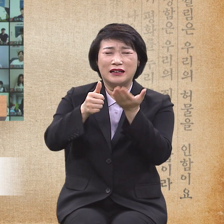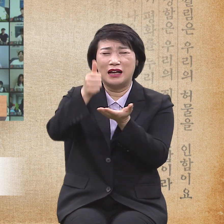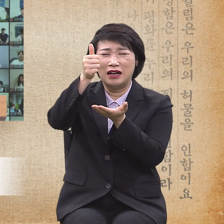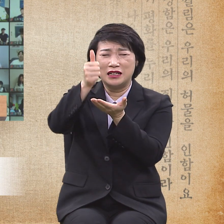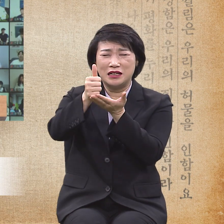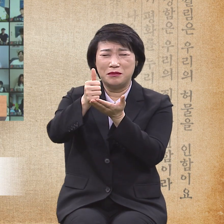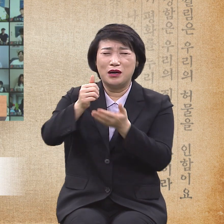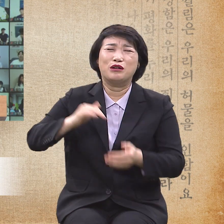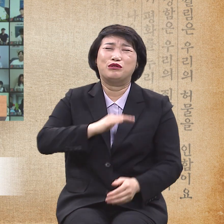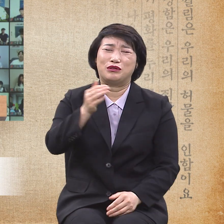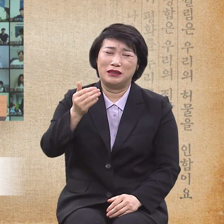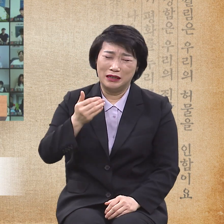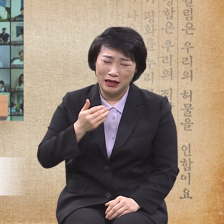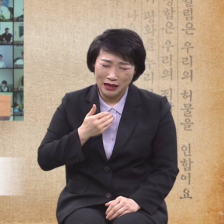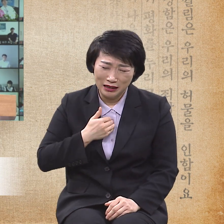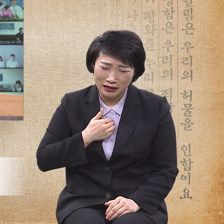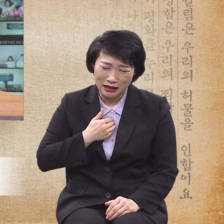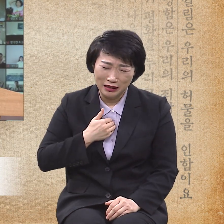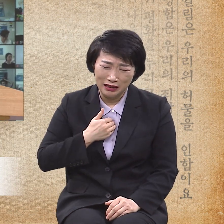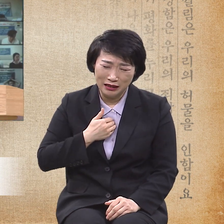하나님은 우리에게